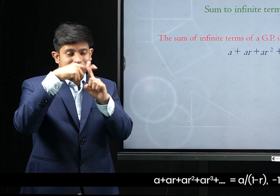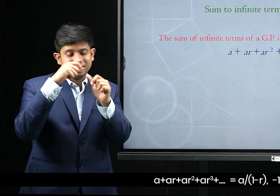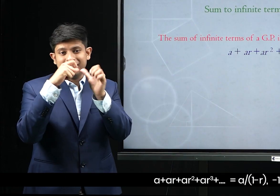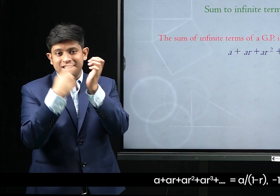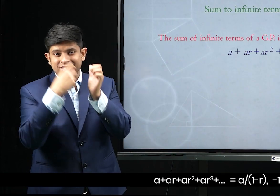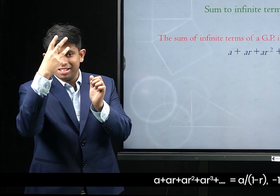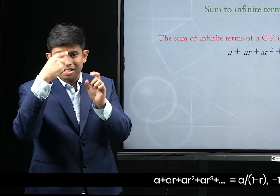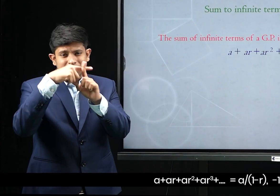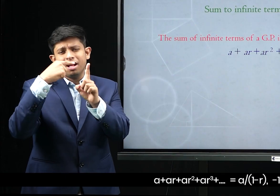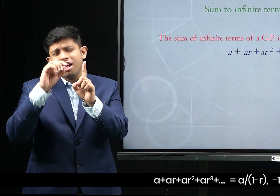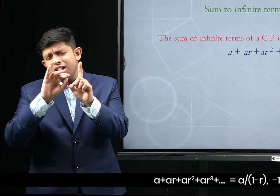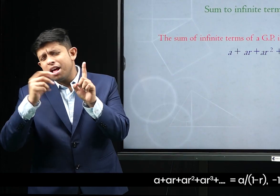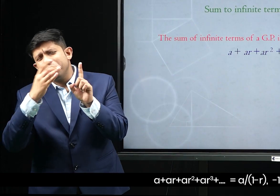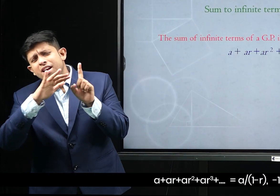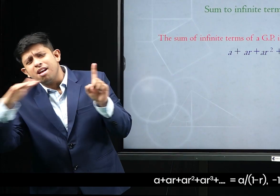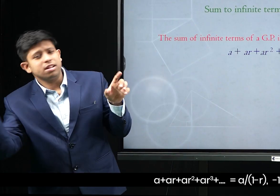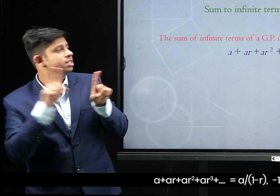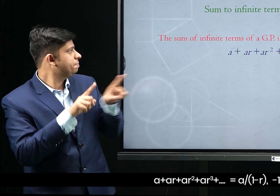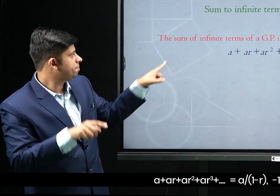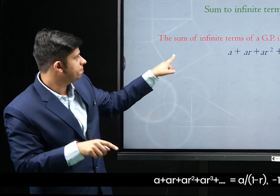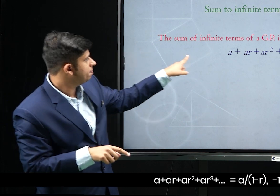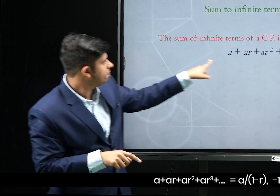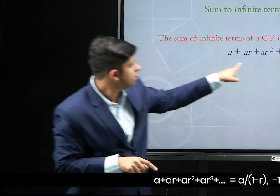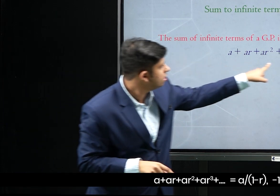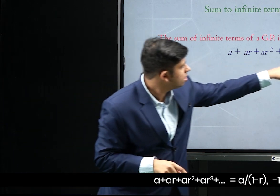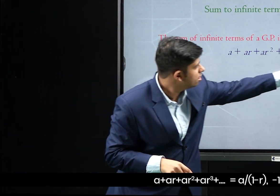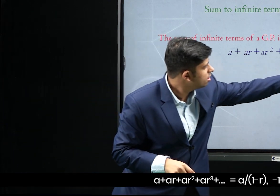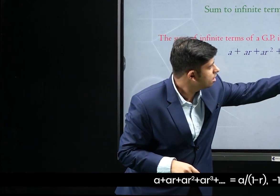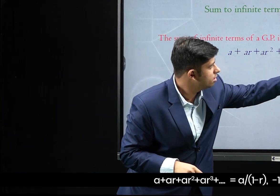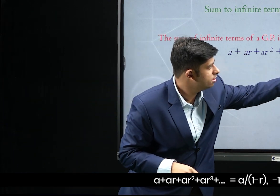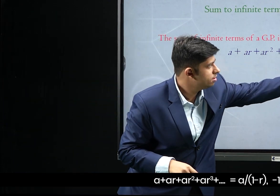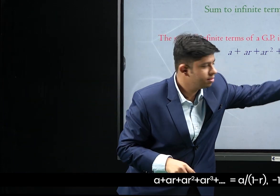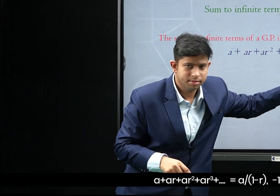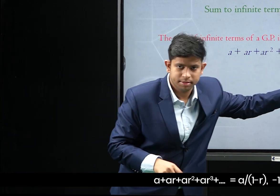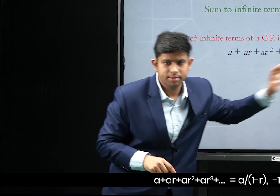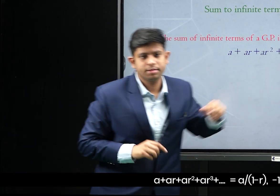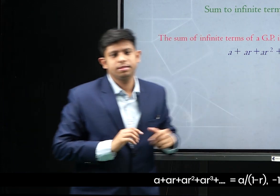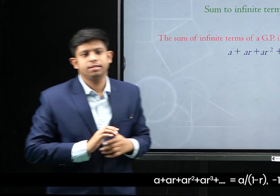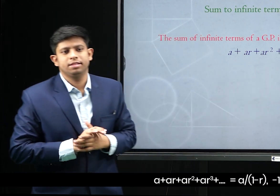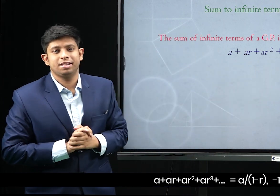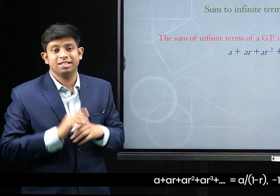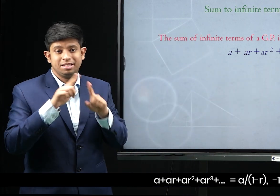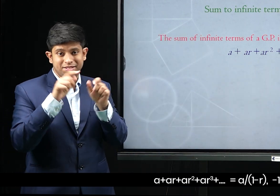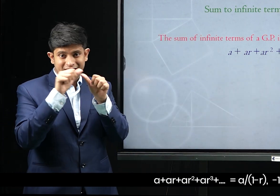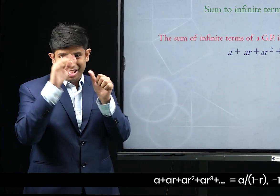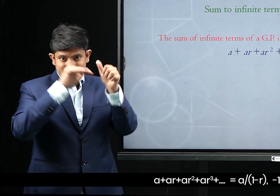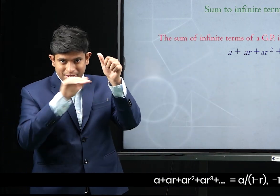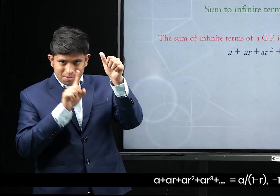square plus ar cube plus so on equals to a by 1 minus r, comma minus 1 less than